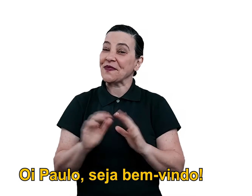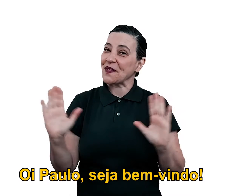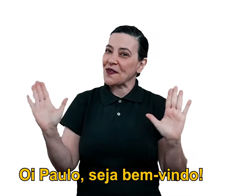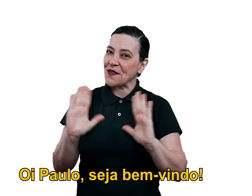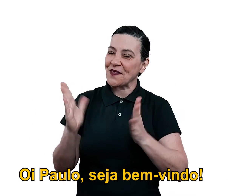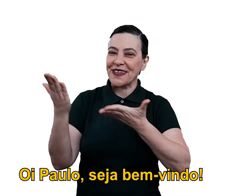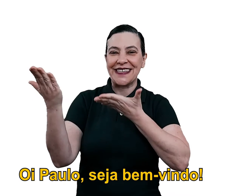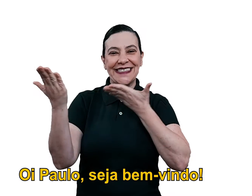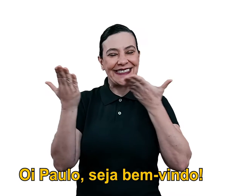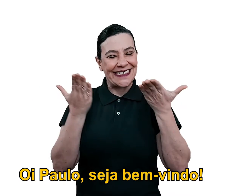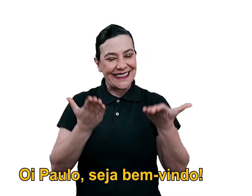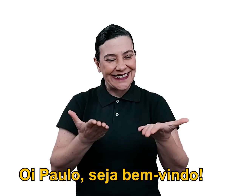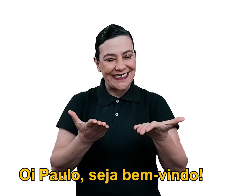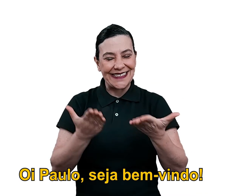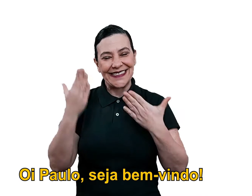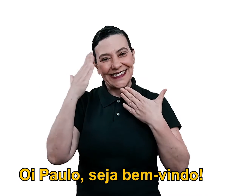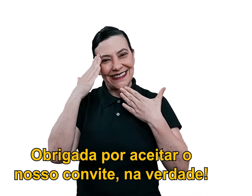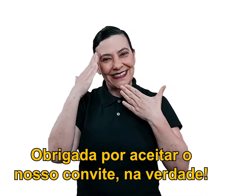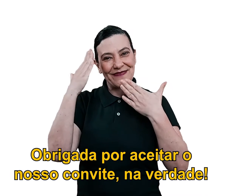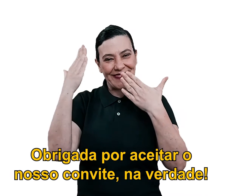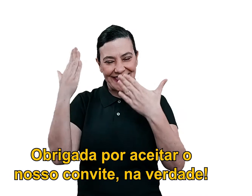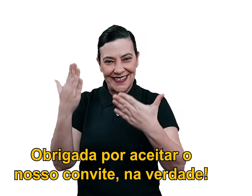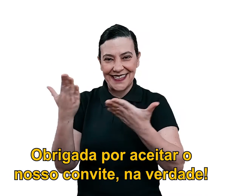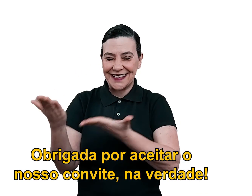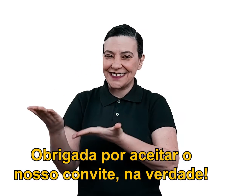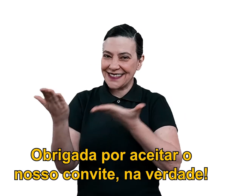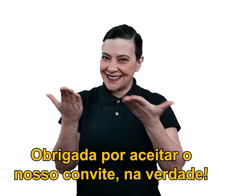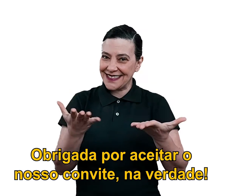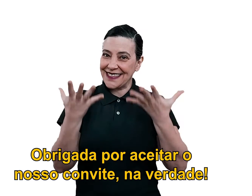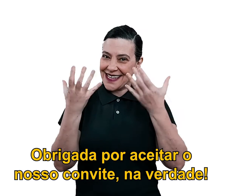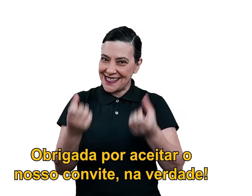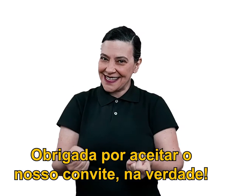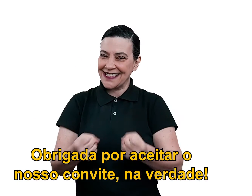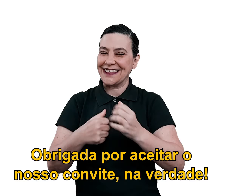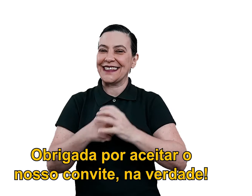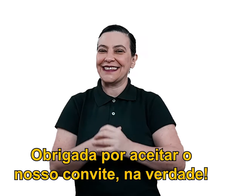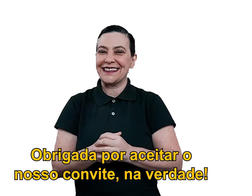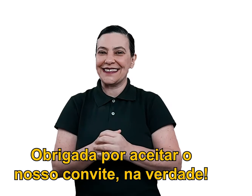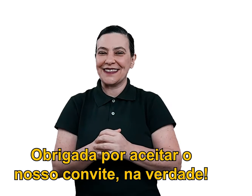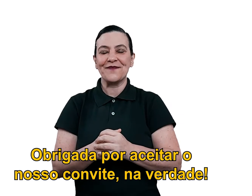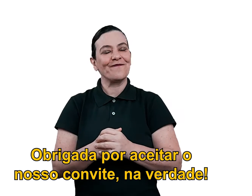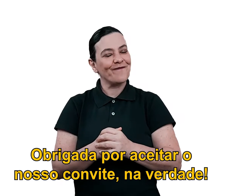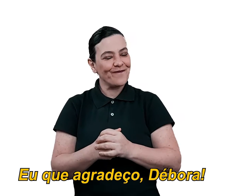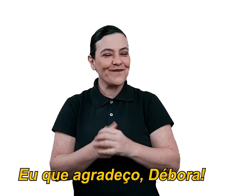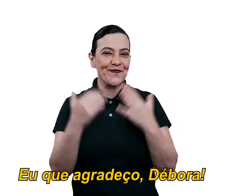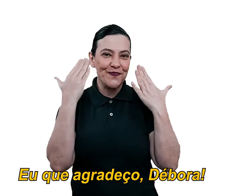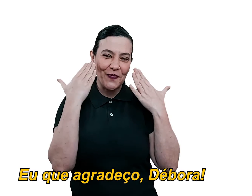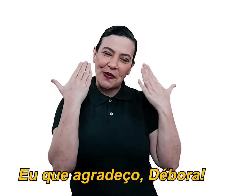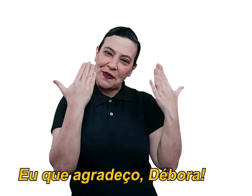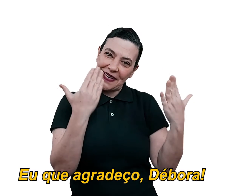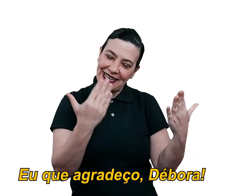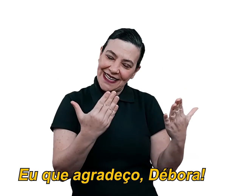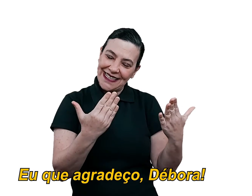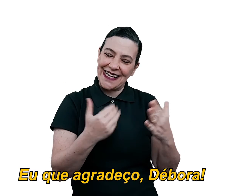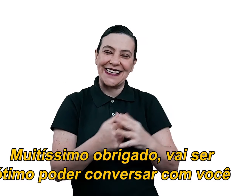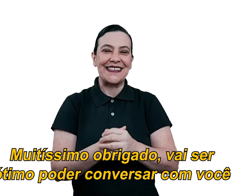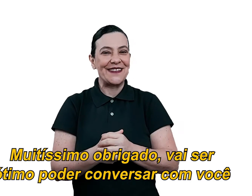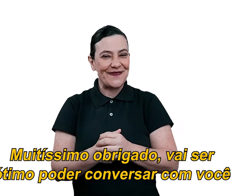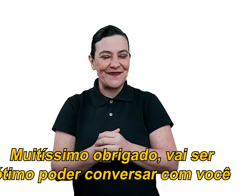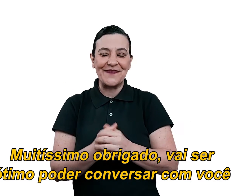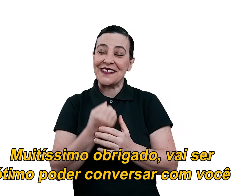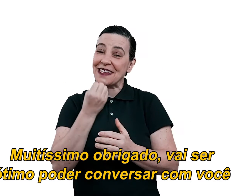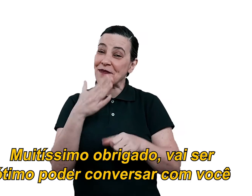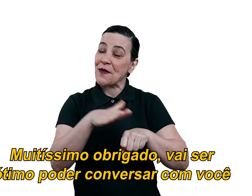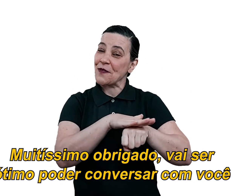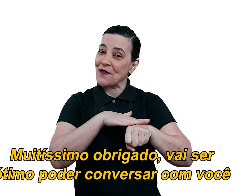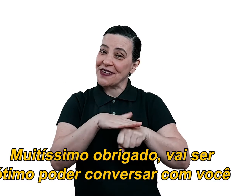Oi, Paulo, seja bem-vindo. Obrigada por aceitar o nosso convite, né, na verdade. Eu que agradeço, Débora. Muitíssimo obrigado.